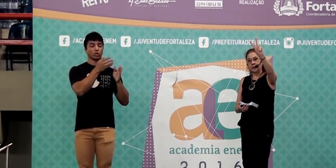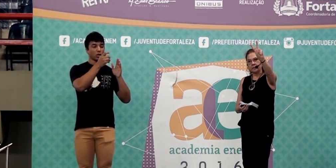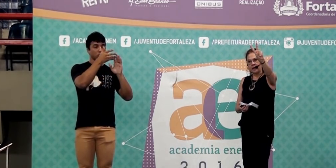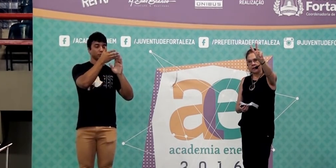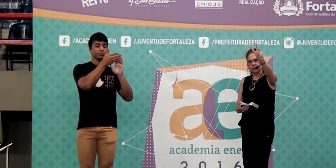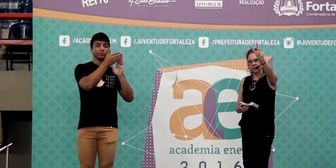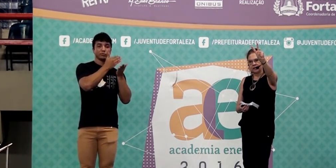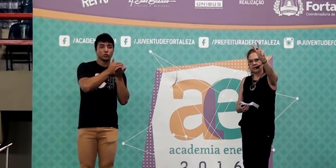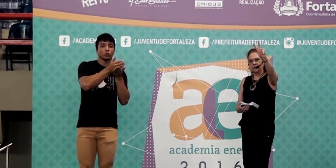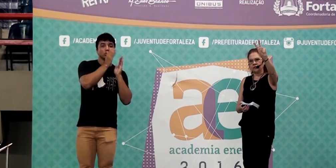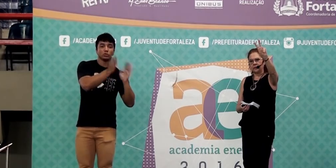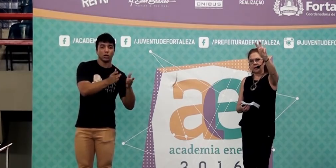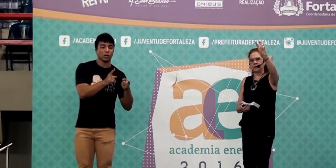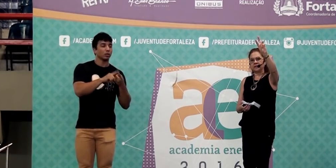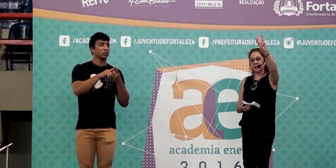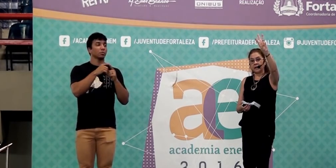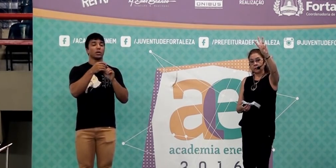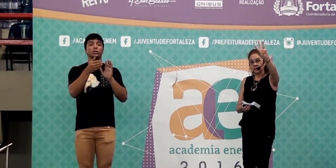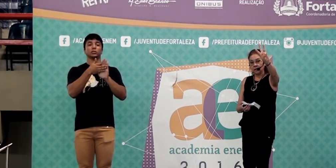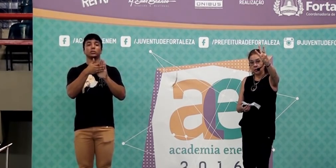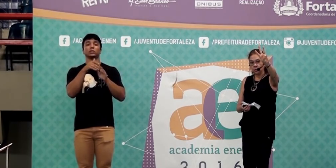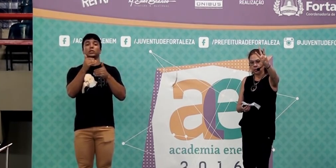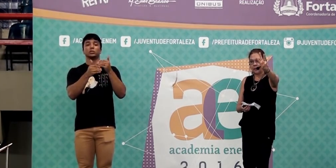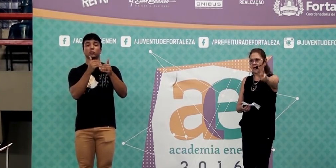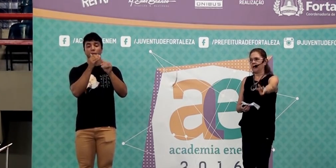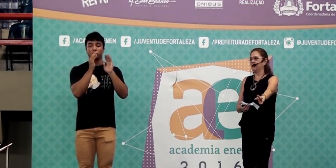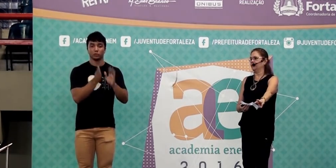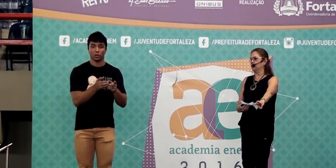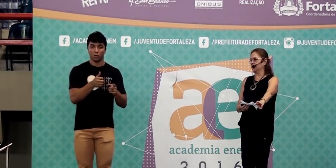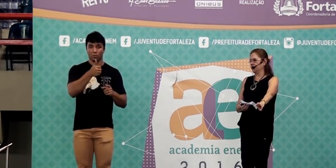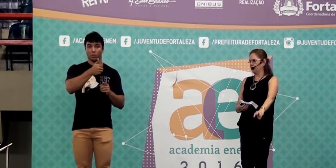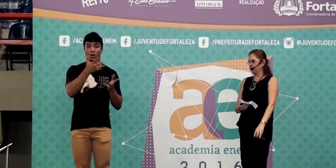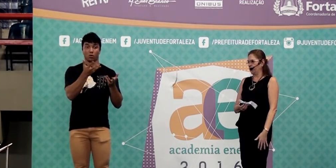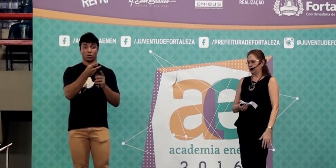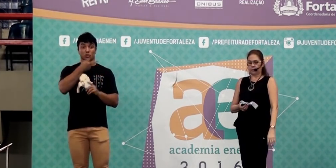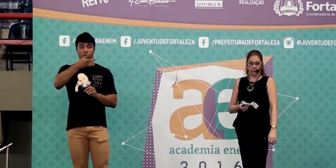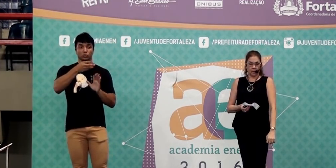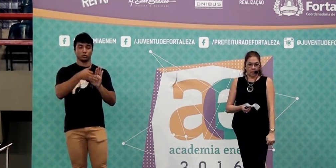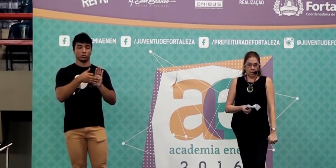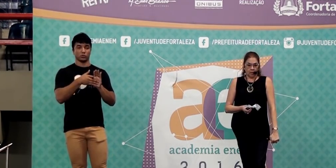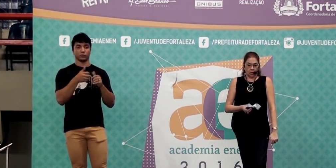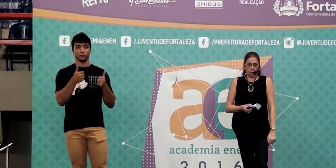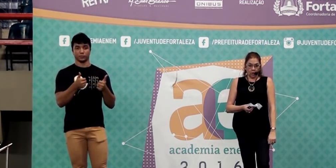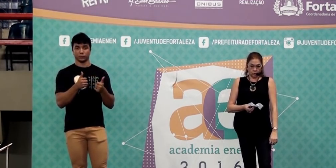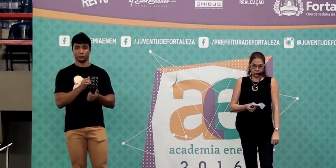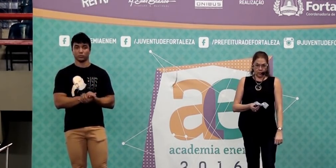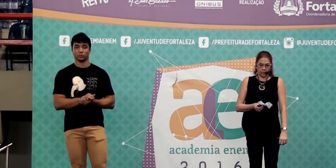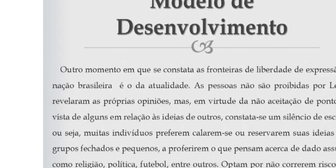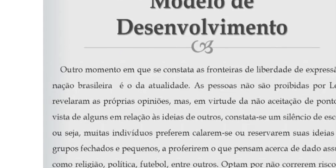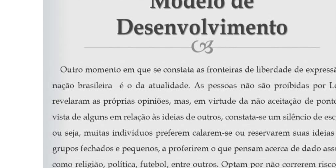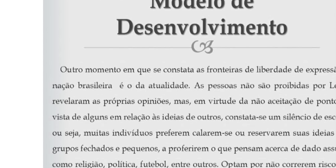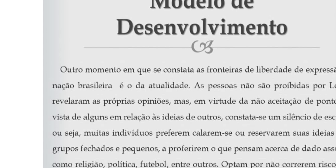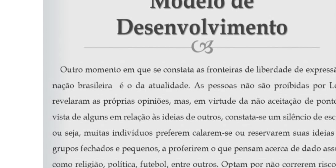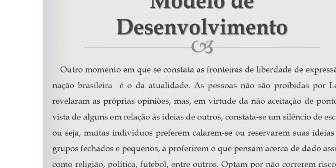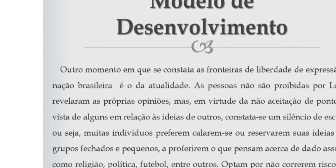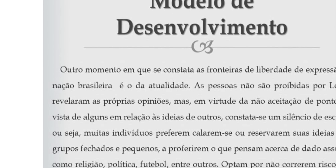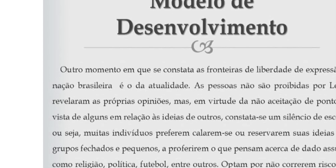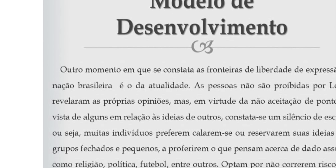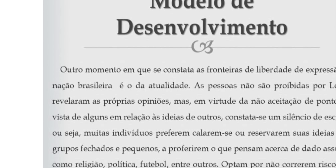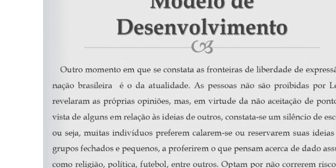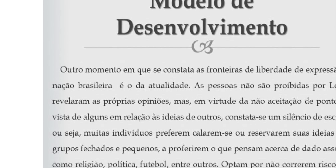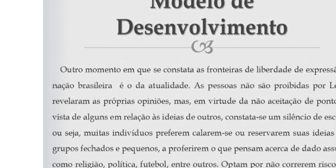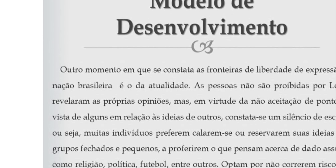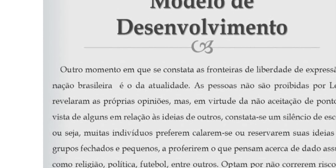introdução e o primeiro do desenvolvimento. Esse aí é o segundo parágrafo do desenvolvimento. Outro momento em que